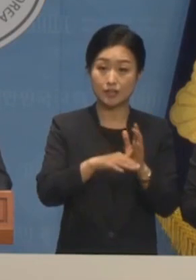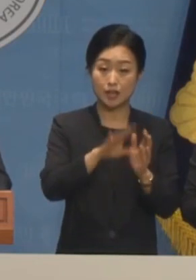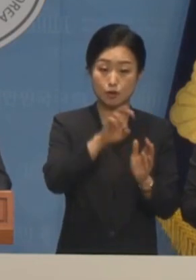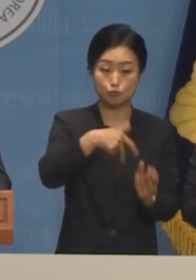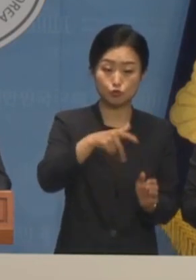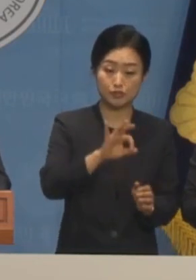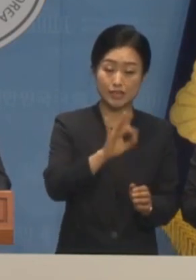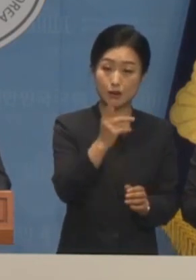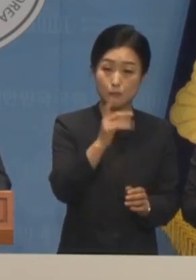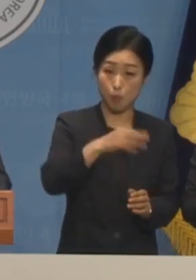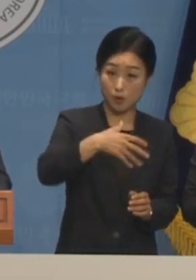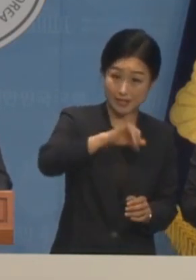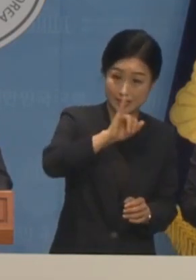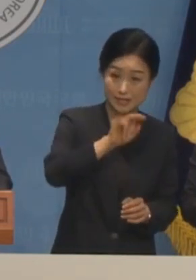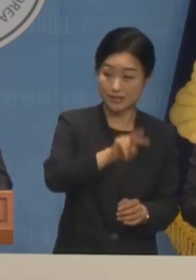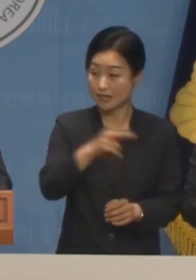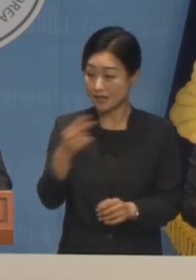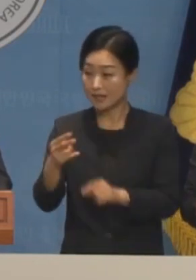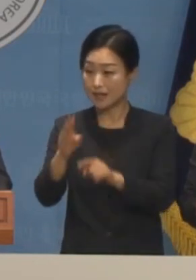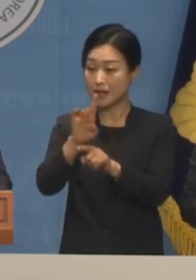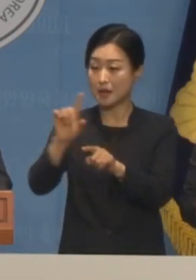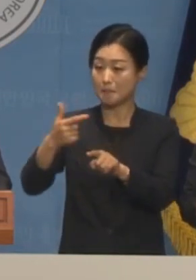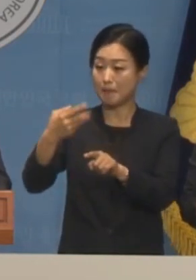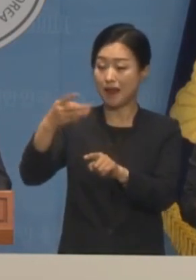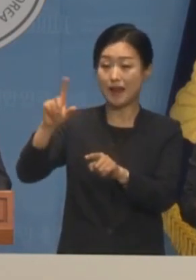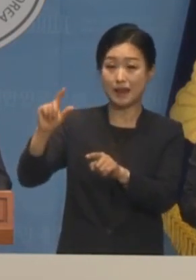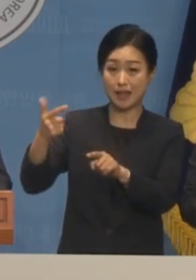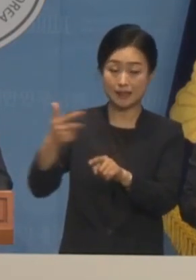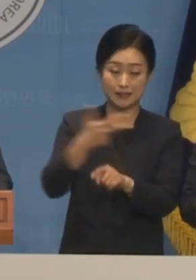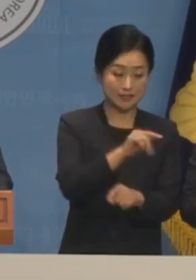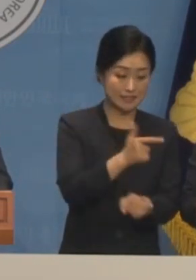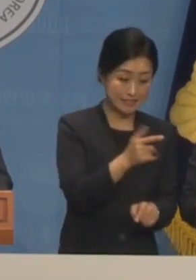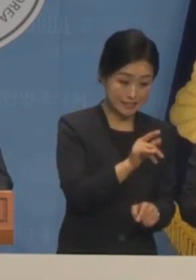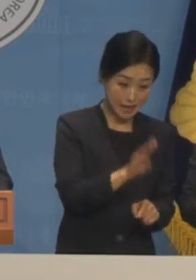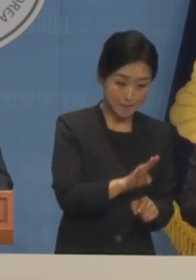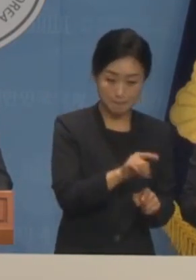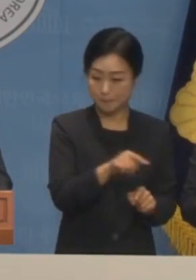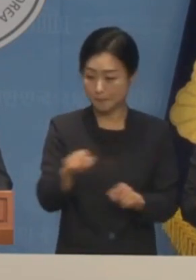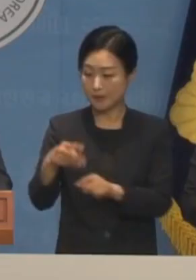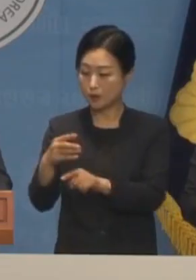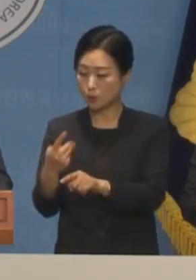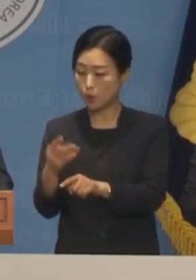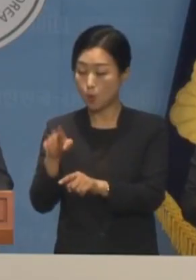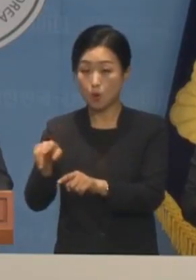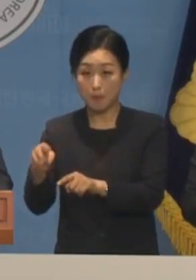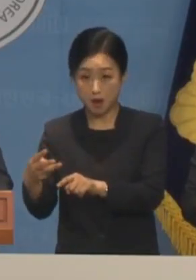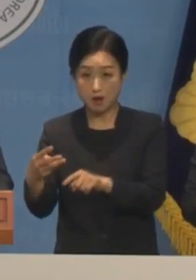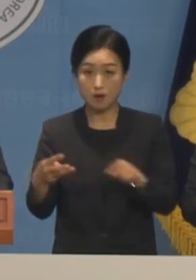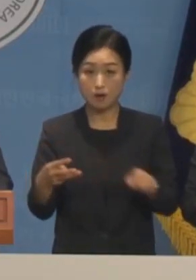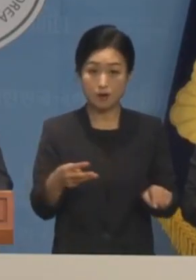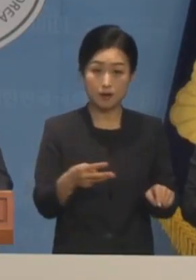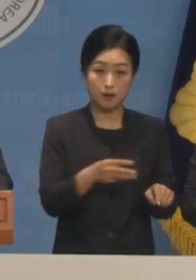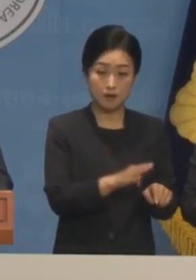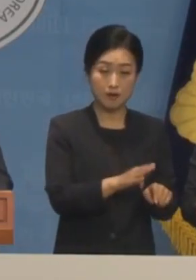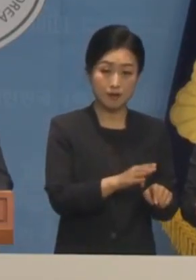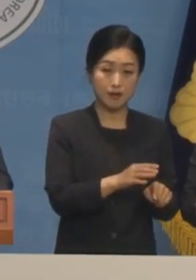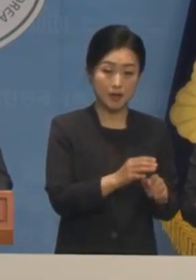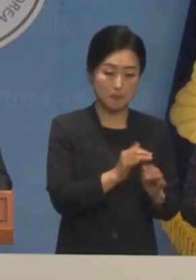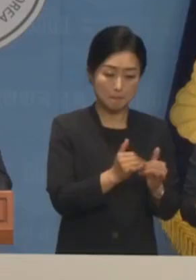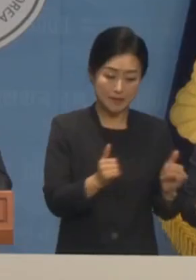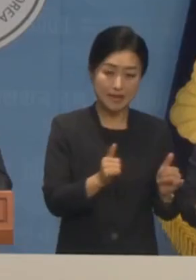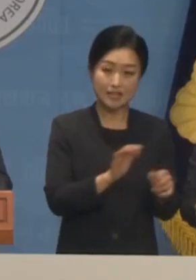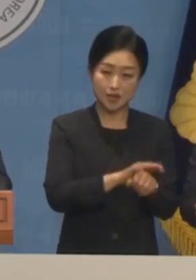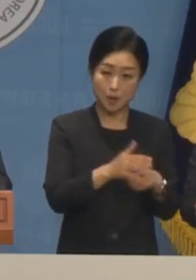14연대 반란으로 진압을 벌로 민간인 협력자를 민간인 가담자로